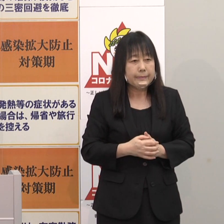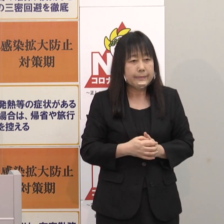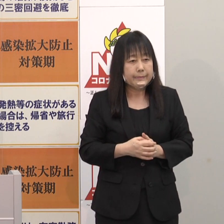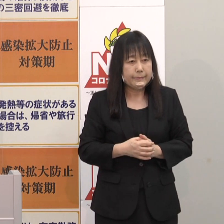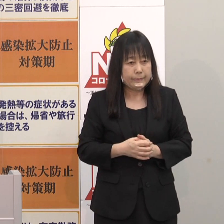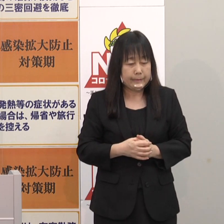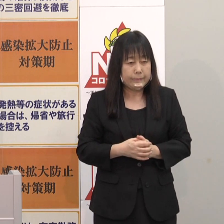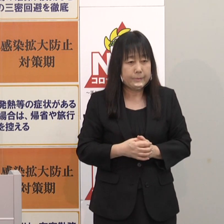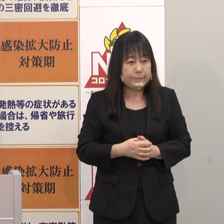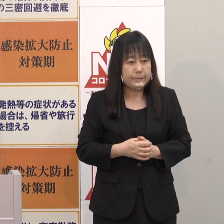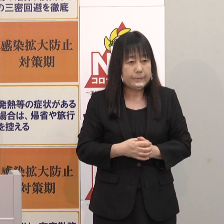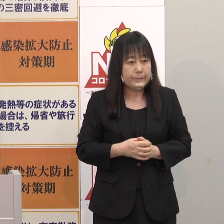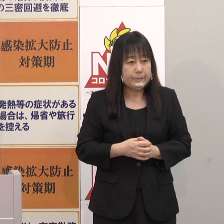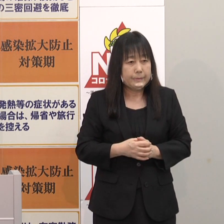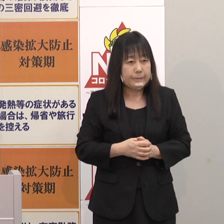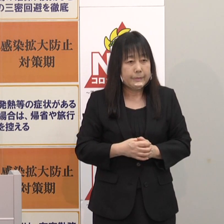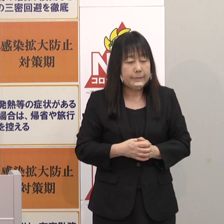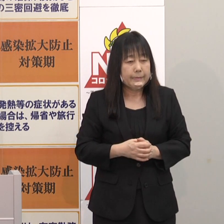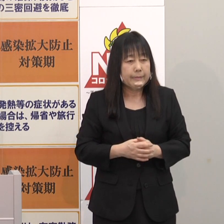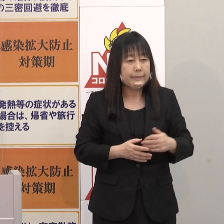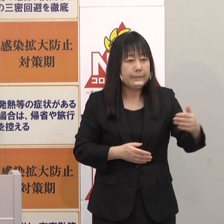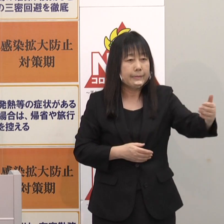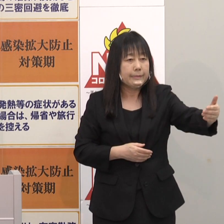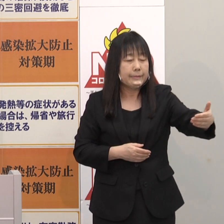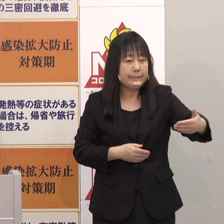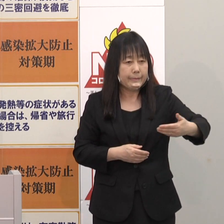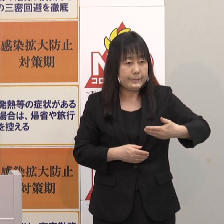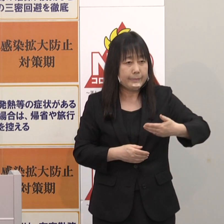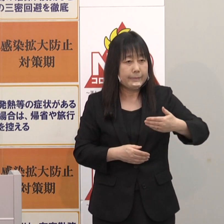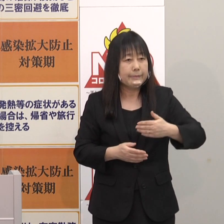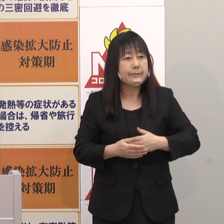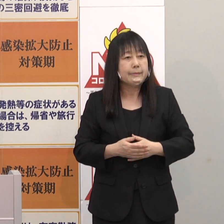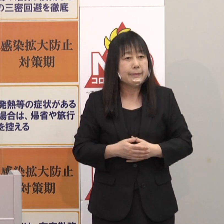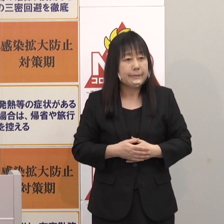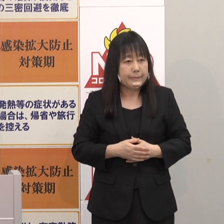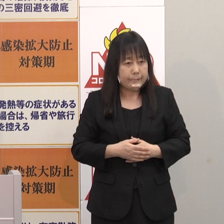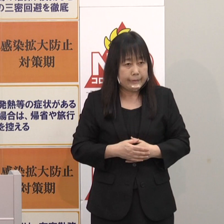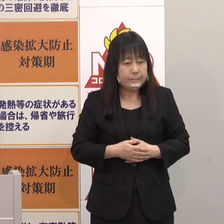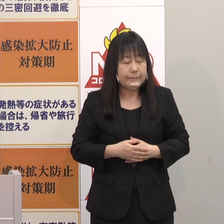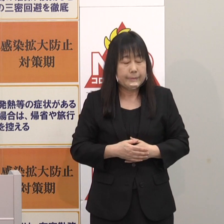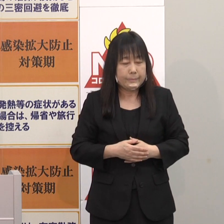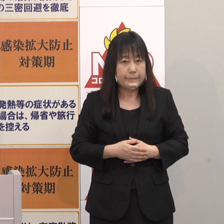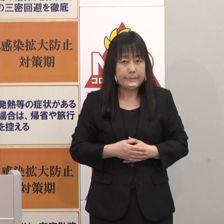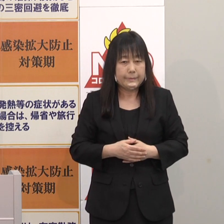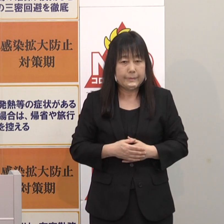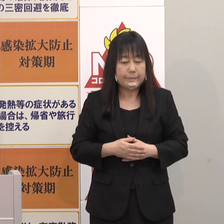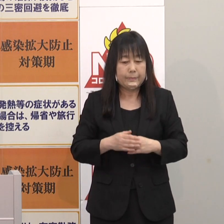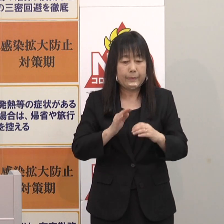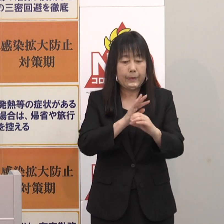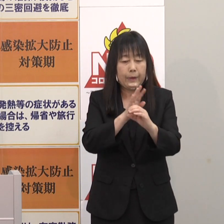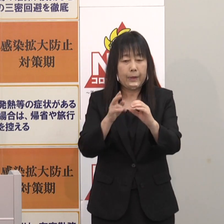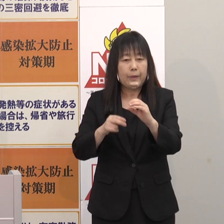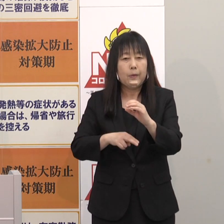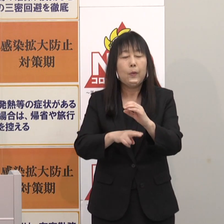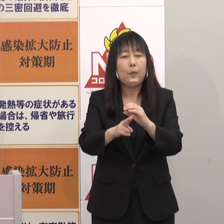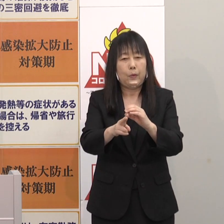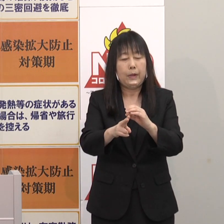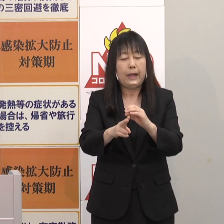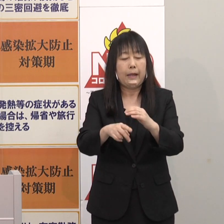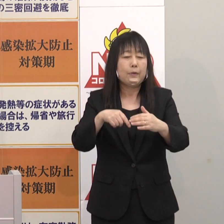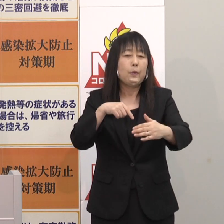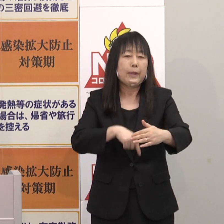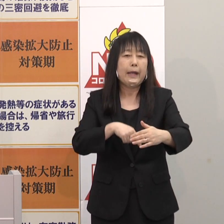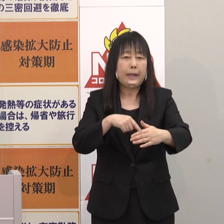分かりました。2点目、コロナ対策に関連して給食の黙食というのも話題になっておりま